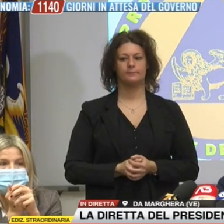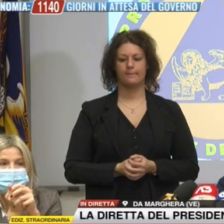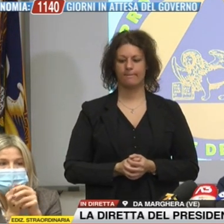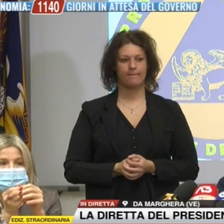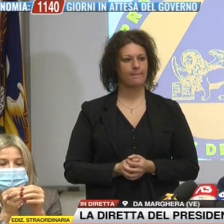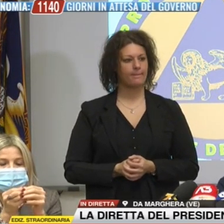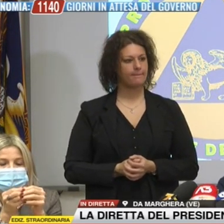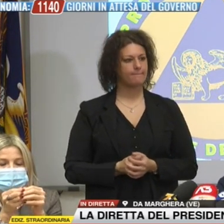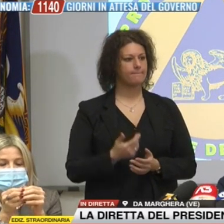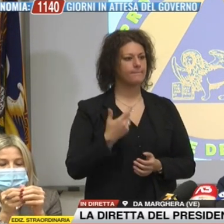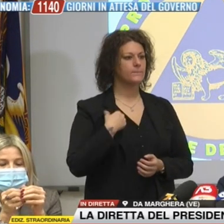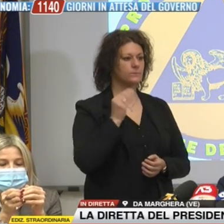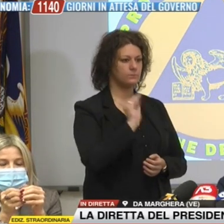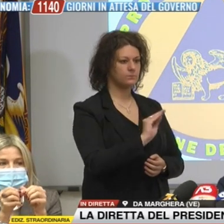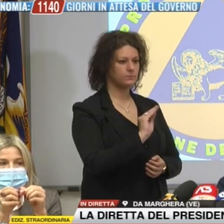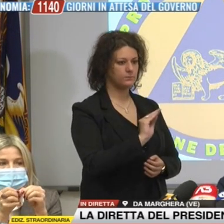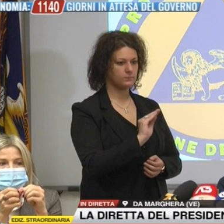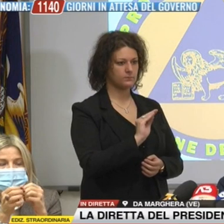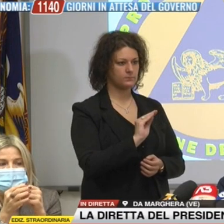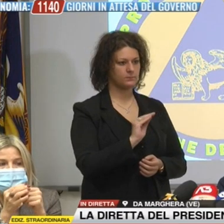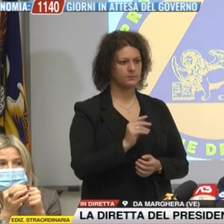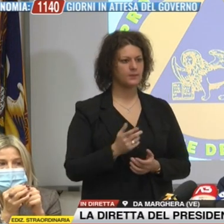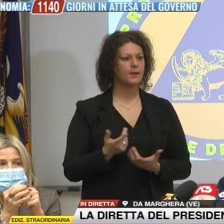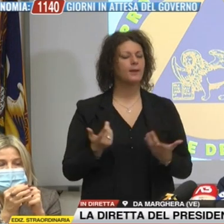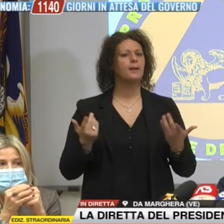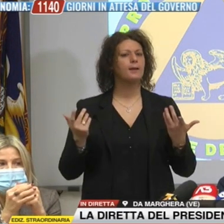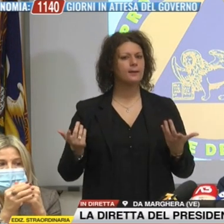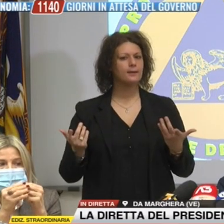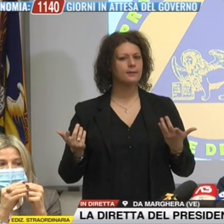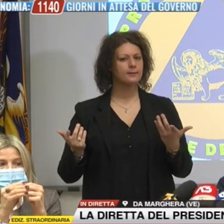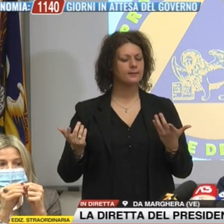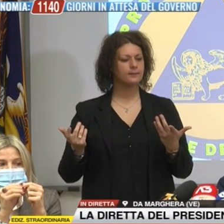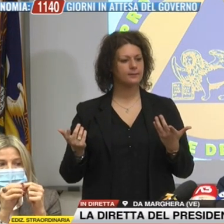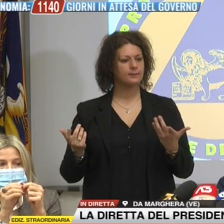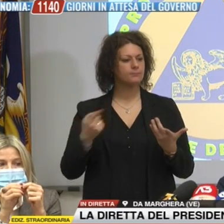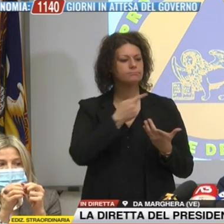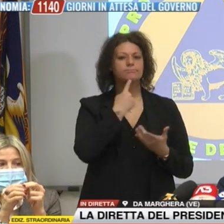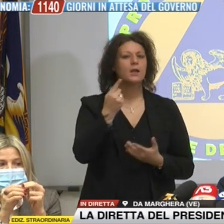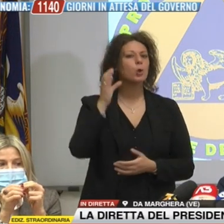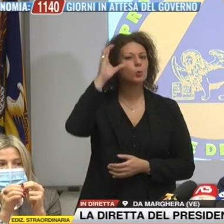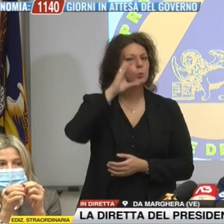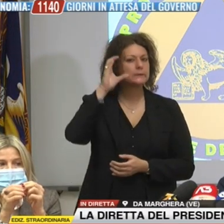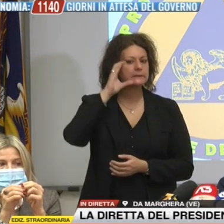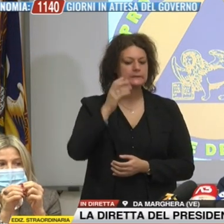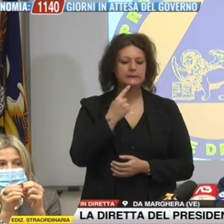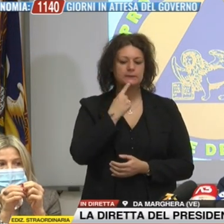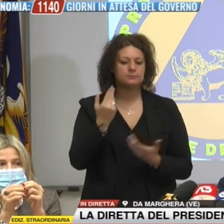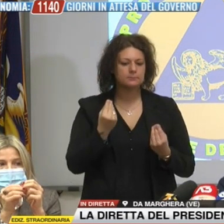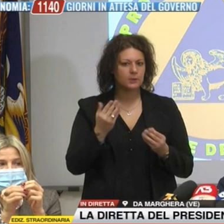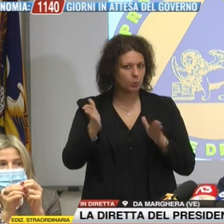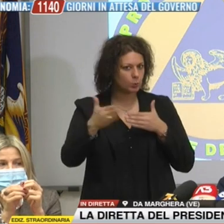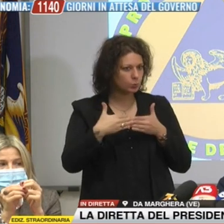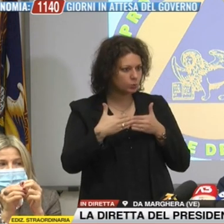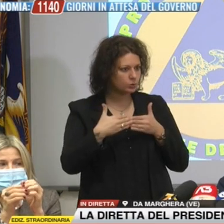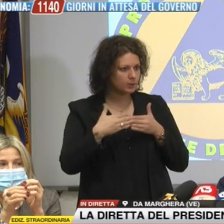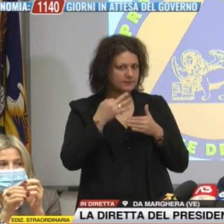No, la più banale è il microfono. Il vostro ai turisti, cioè l'accesso chiuso ai turisti